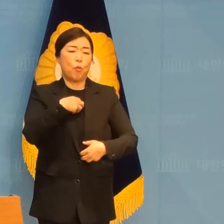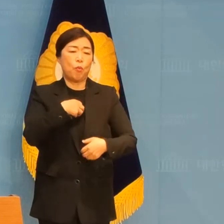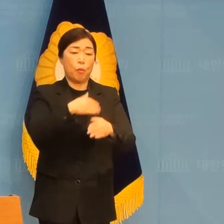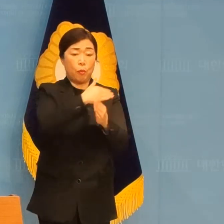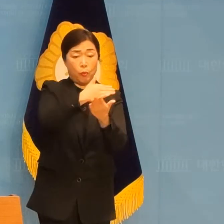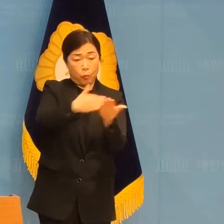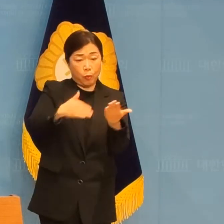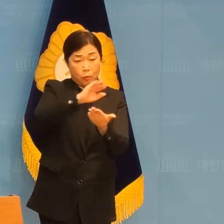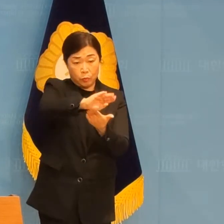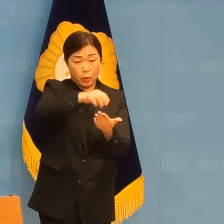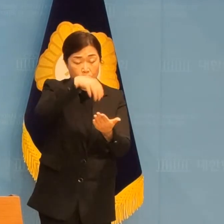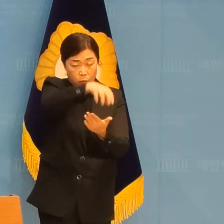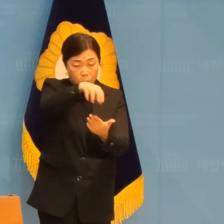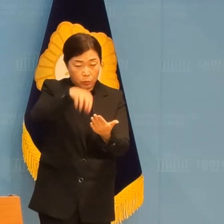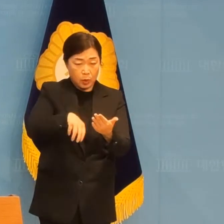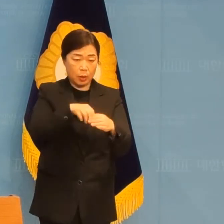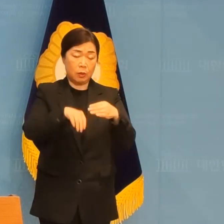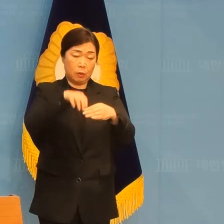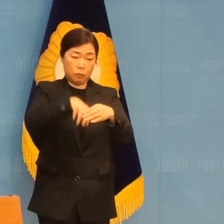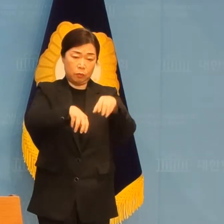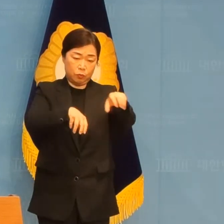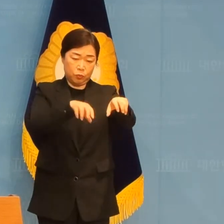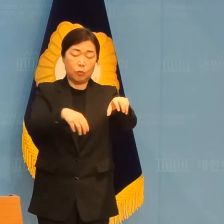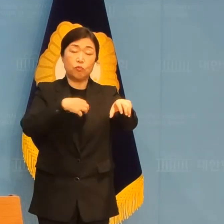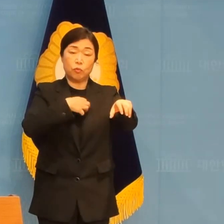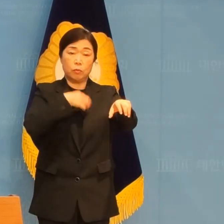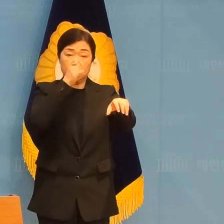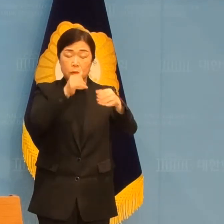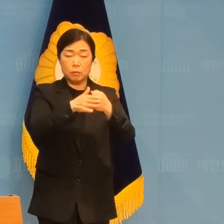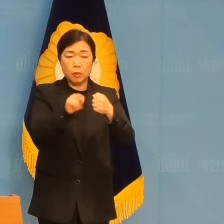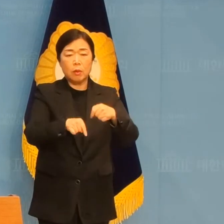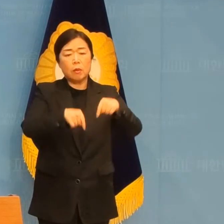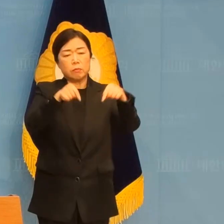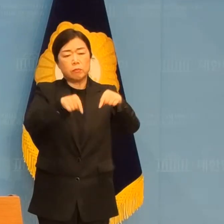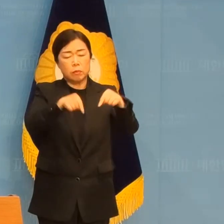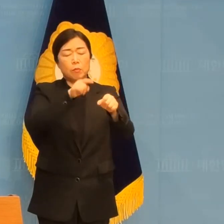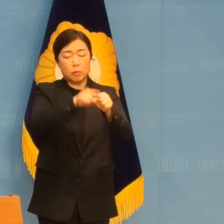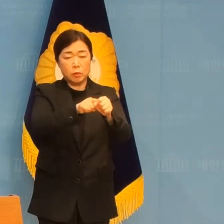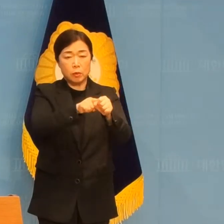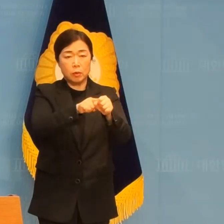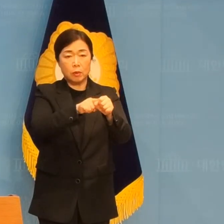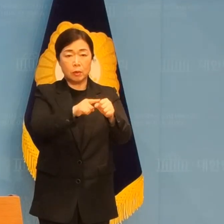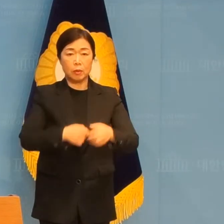정치적 논란과 국정 운영의 난맥상을 분산시키려는 시도로 보입니다.